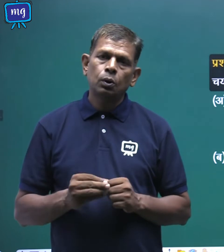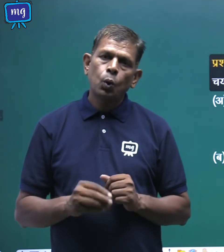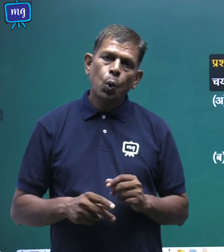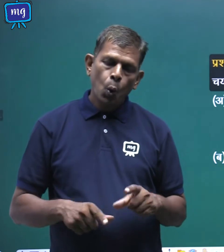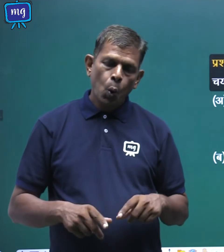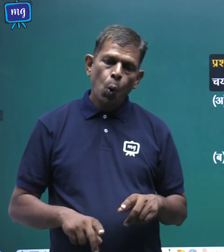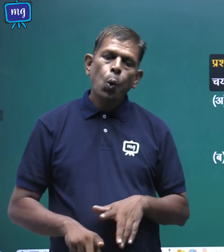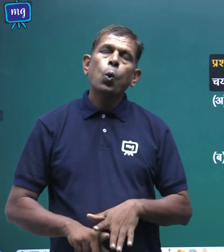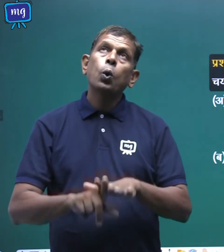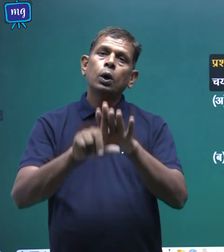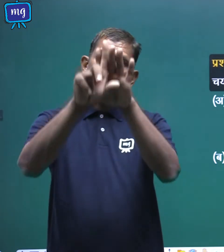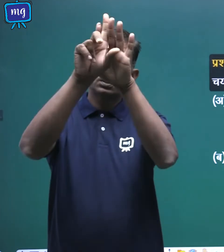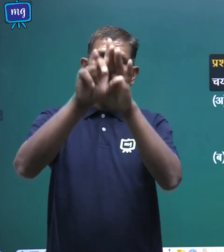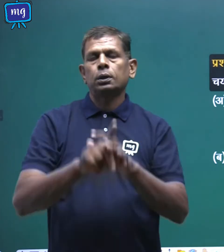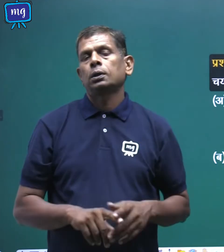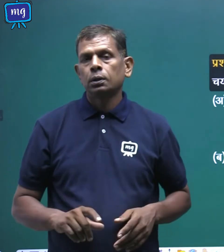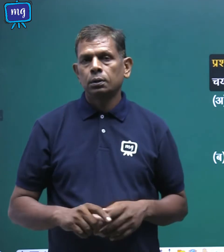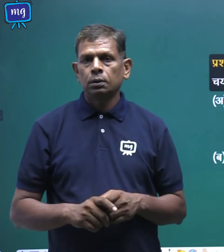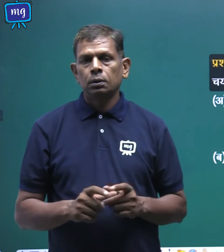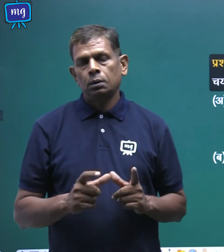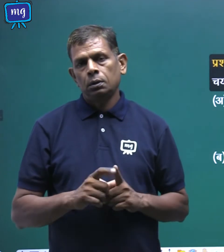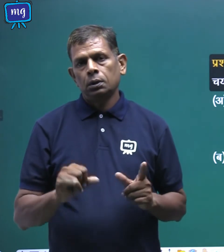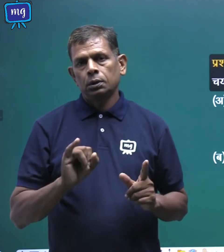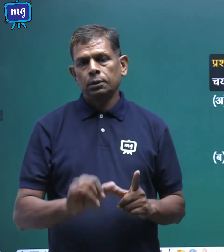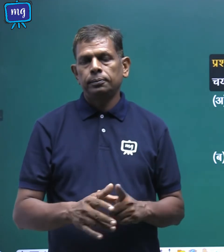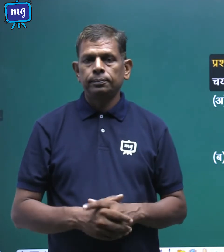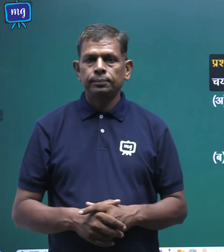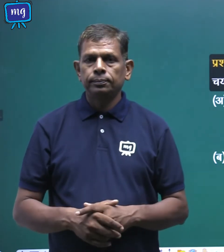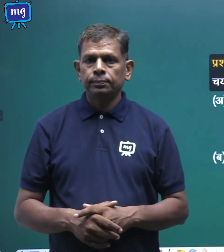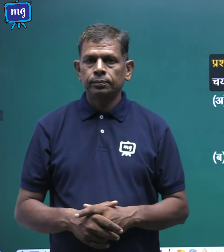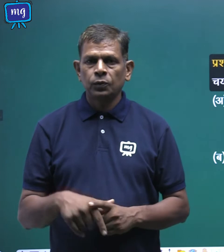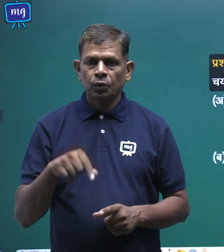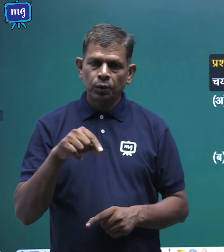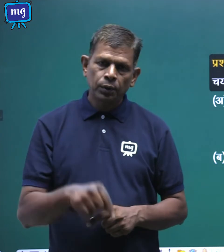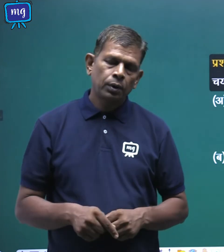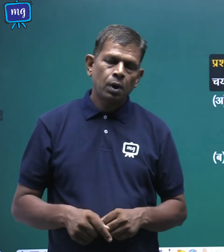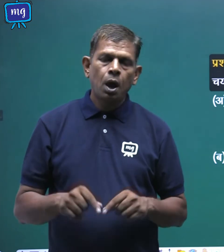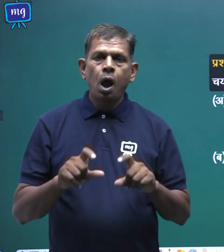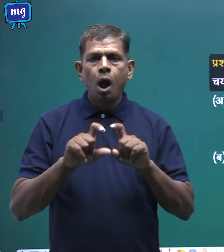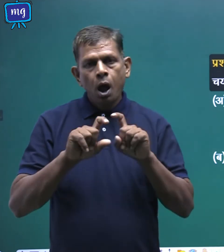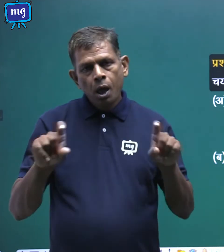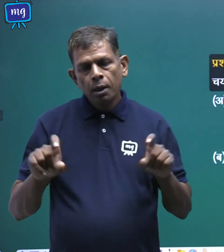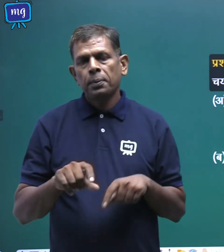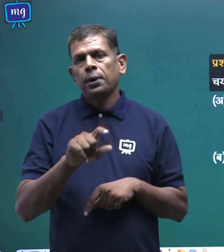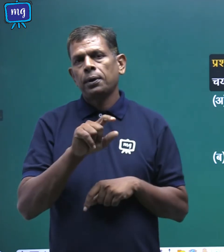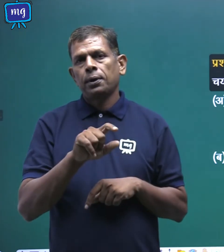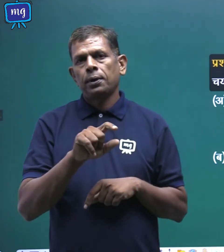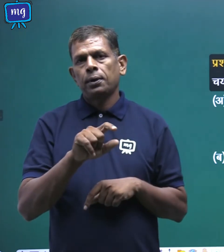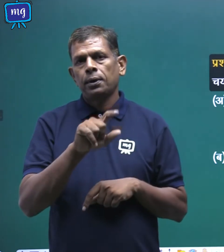ऊपर पहुंचाने का कार्य करता है, तो यह कथन भी असत्य है।